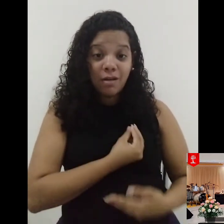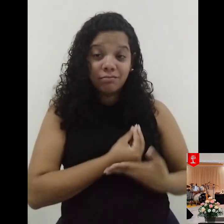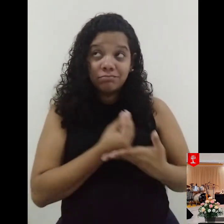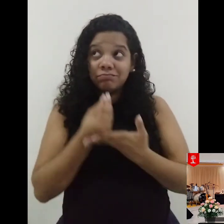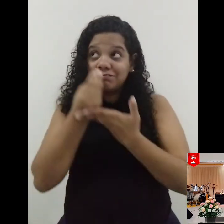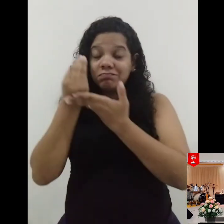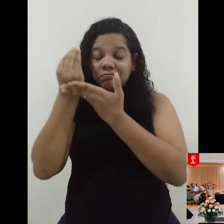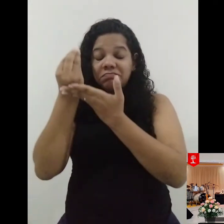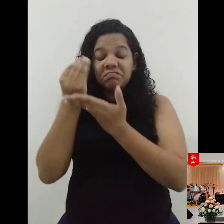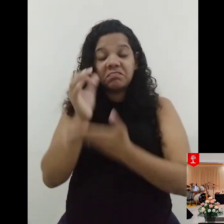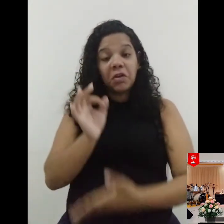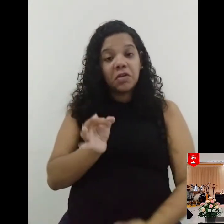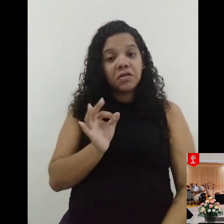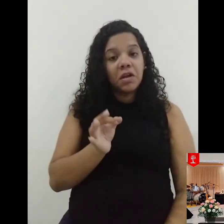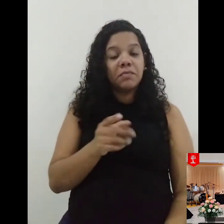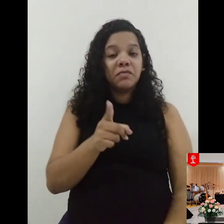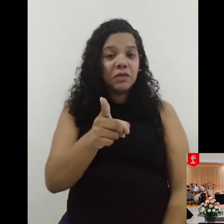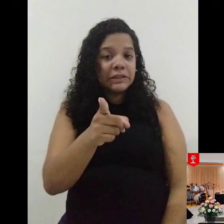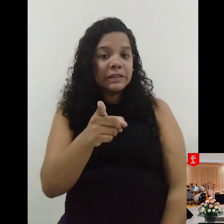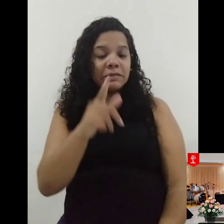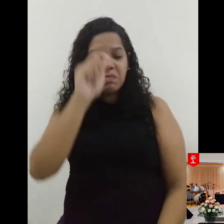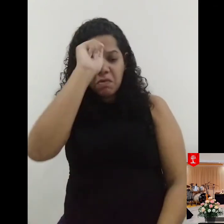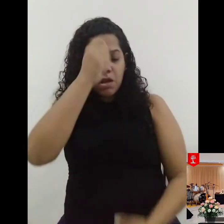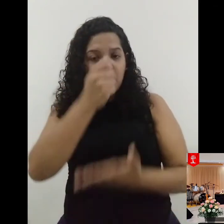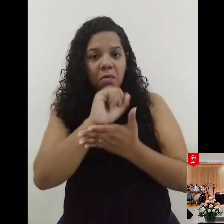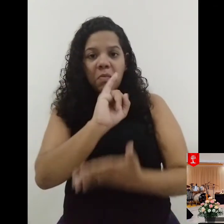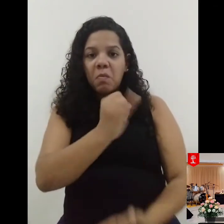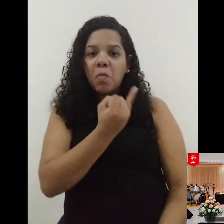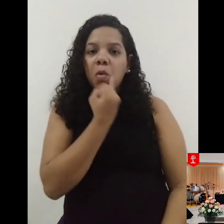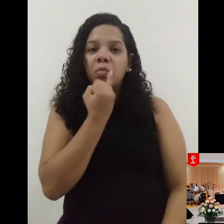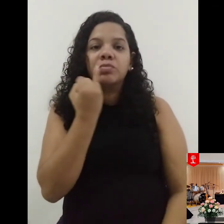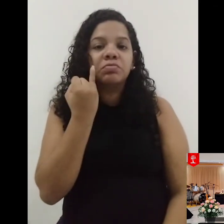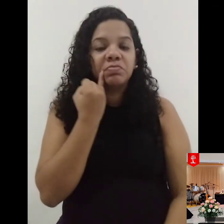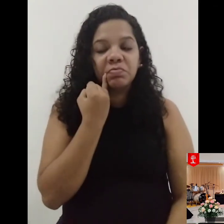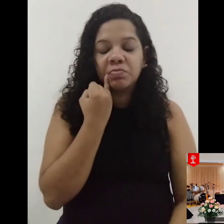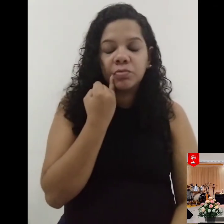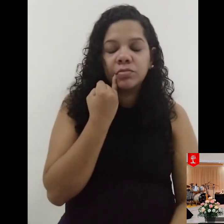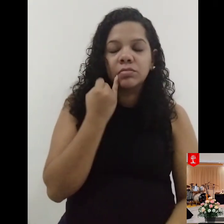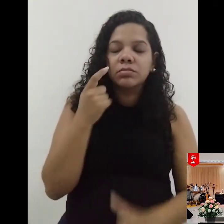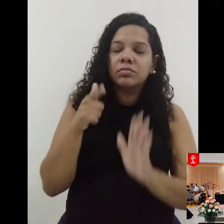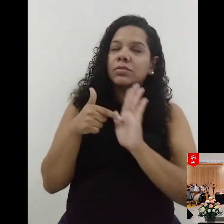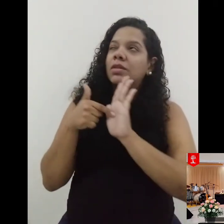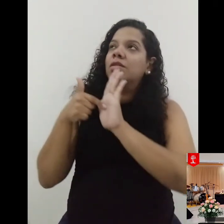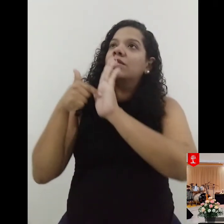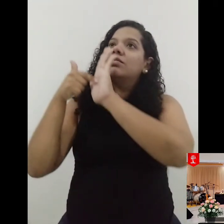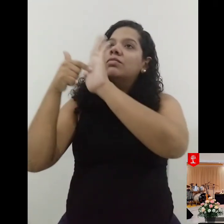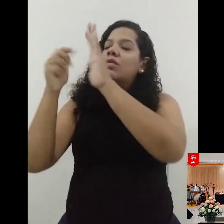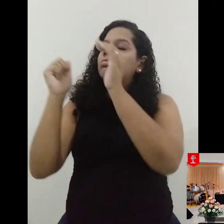Você dizima, você contribui, você oferta. Amém, é isso, está certo. É para fazer isso.